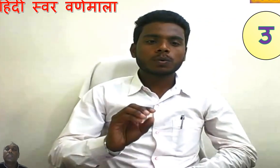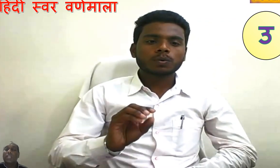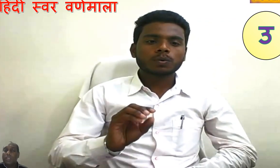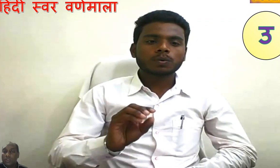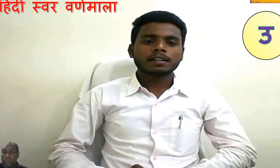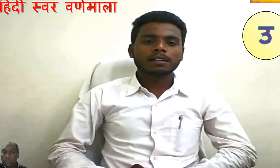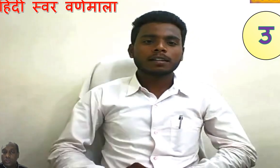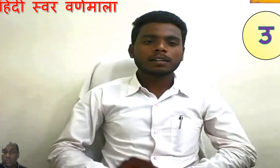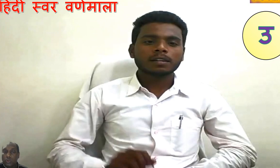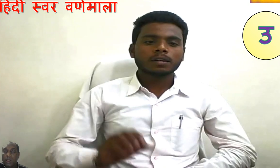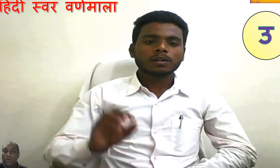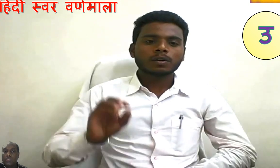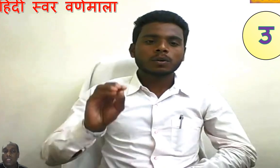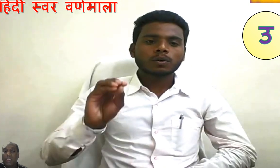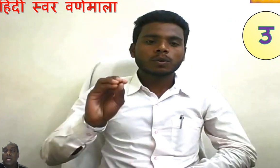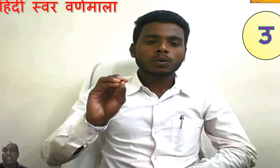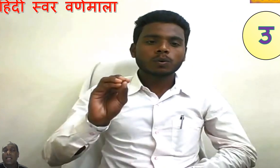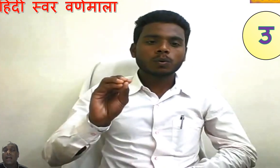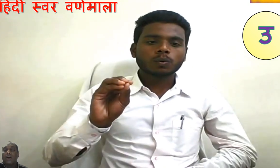ये छोटा उँ इसे कहा जाएगा